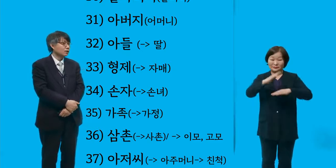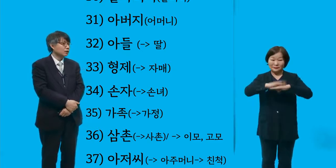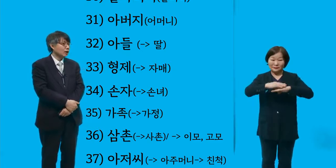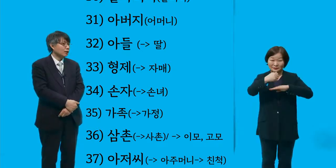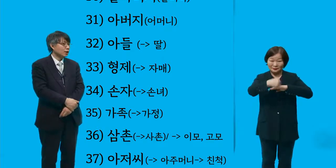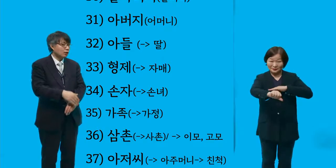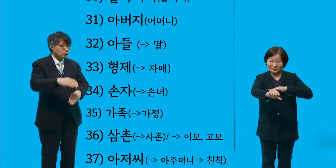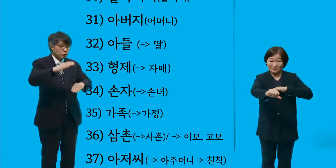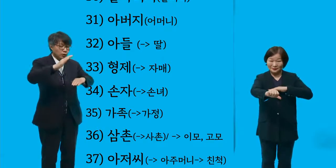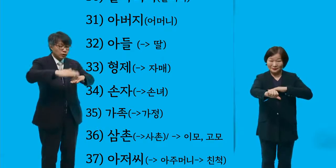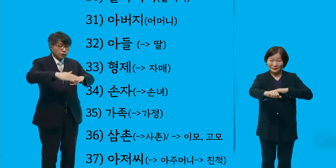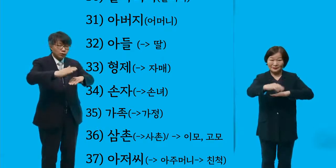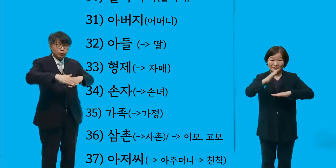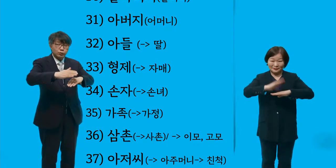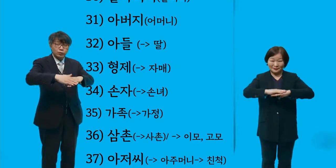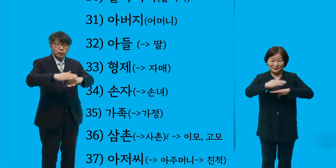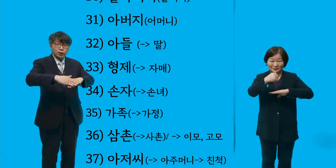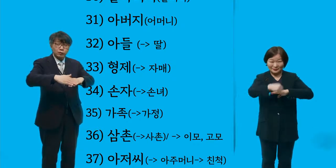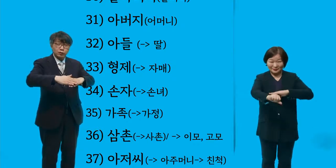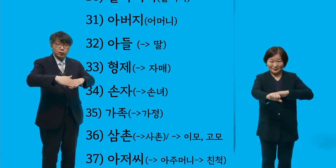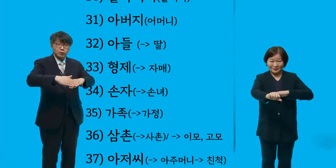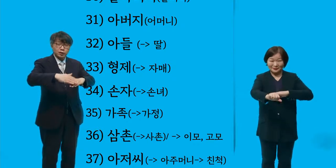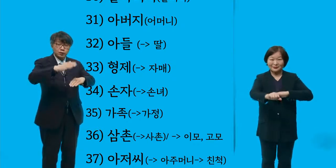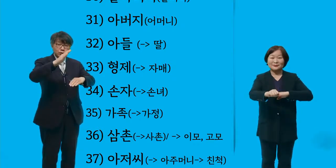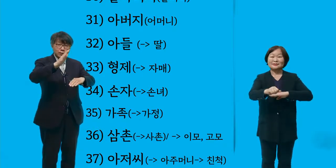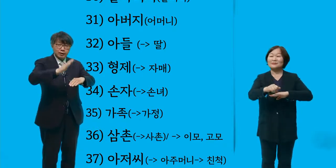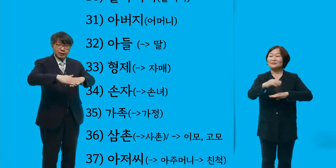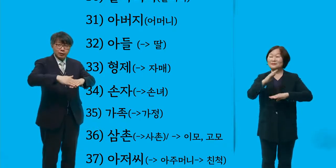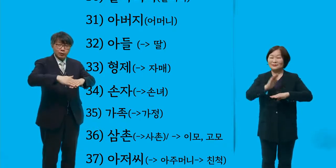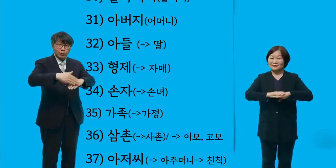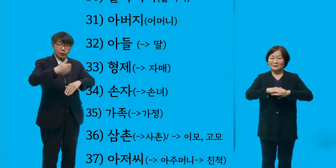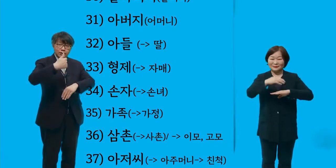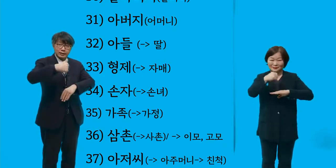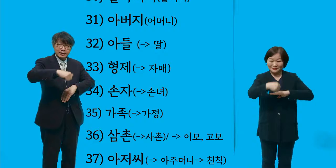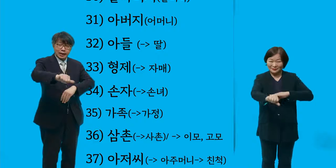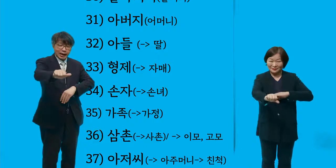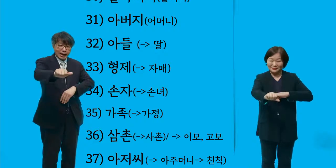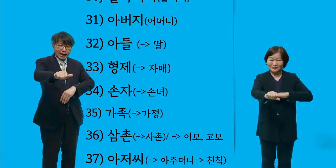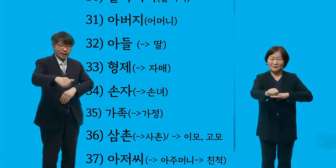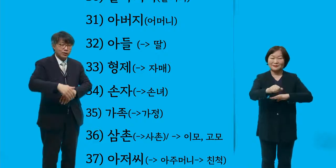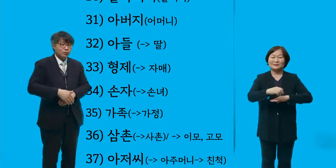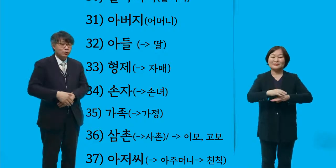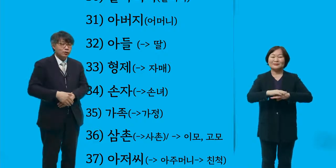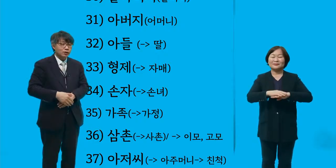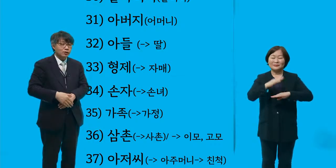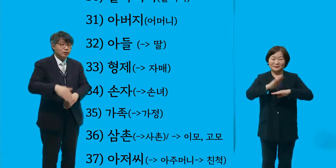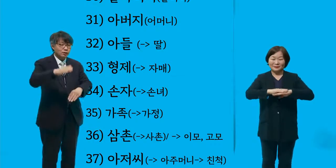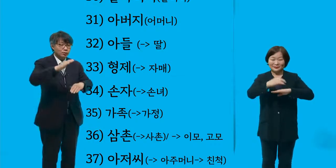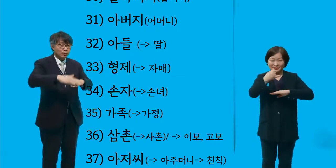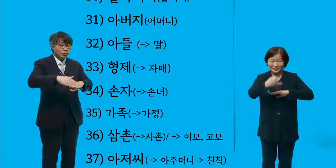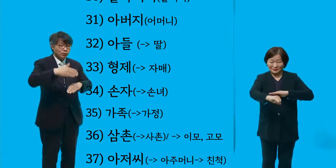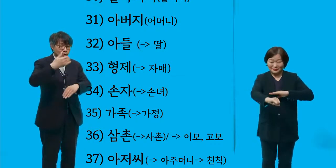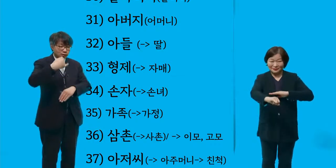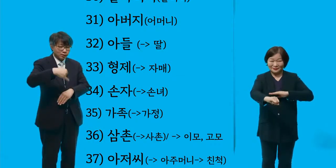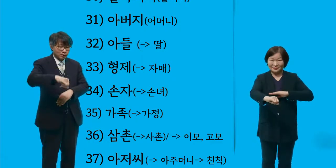자, 이게 손이고요. 손하고요. 손 한번 딱 대고 자 손녀는